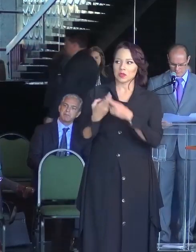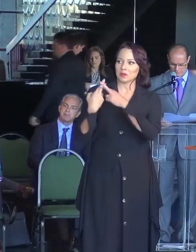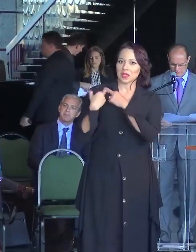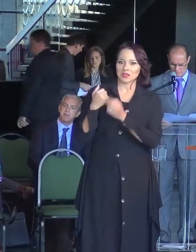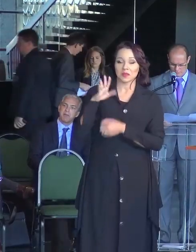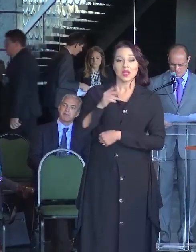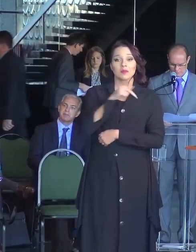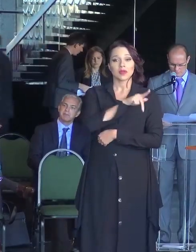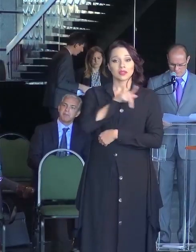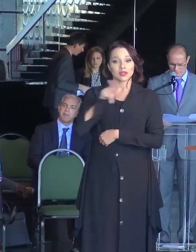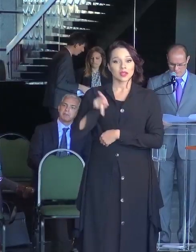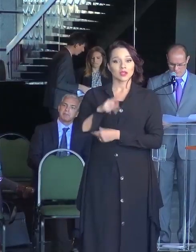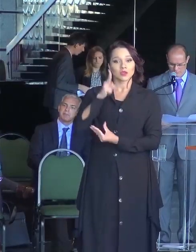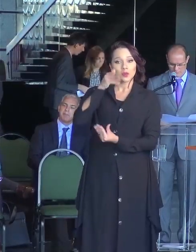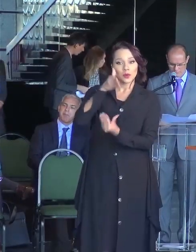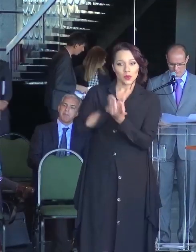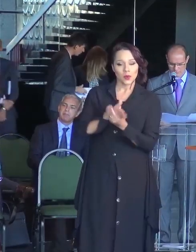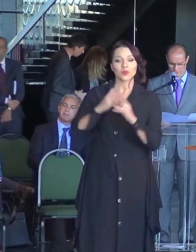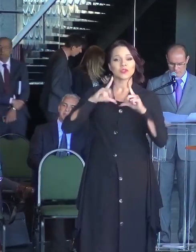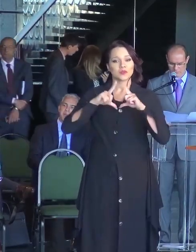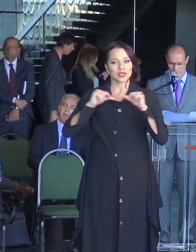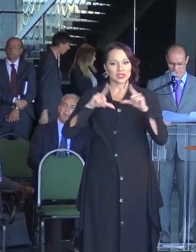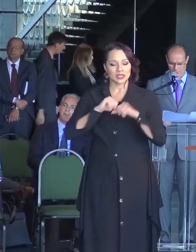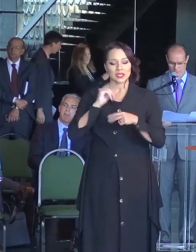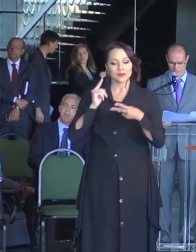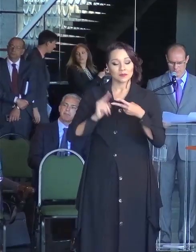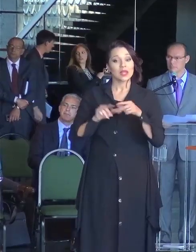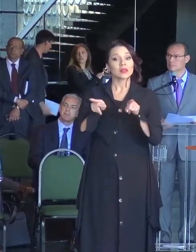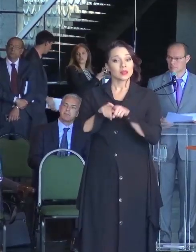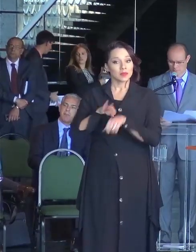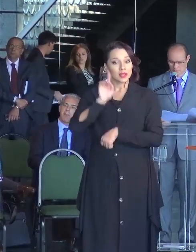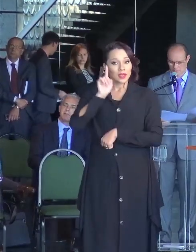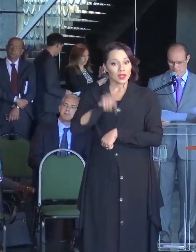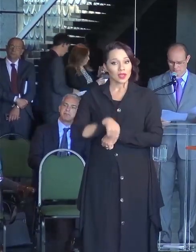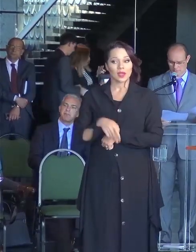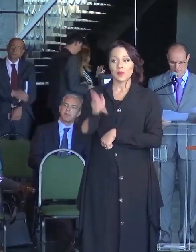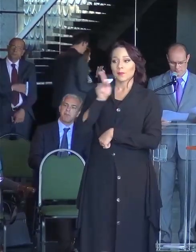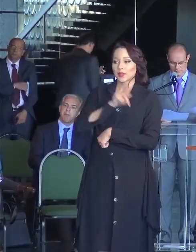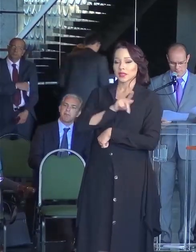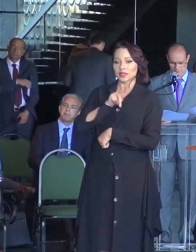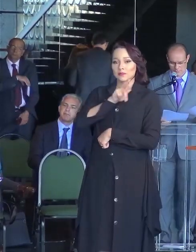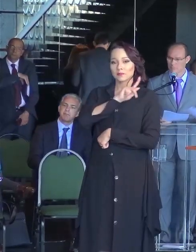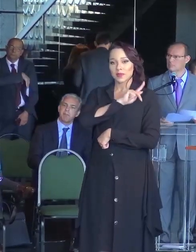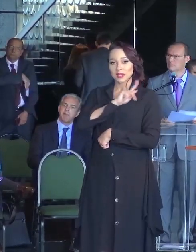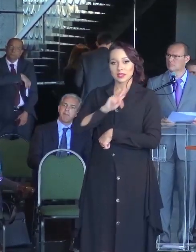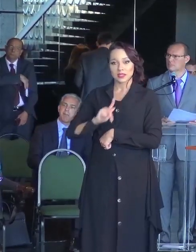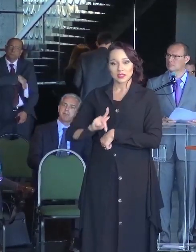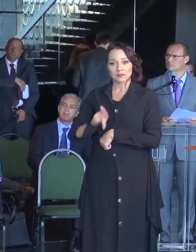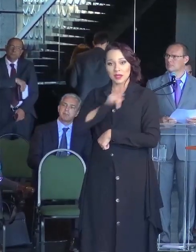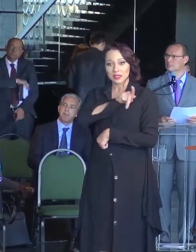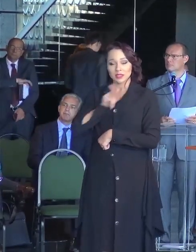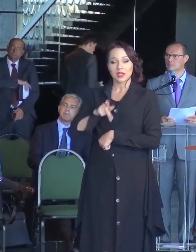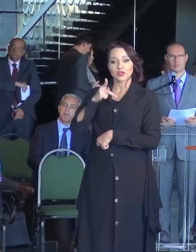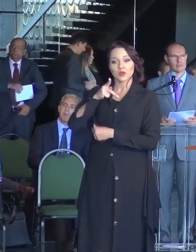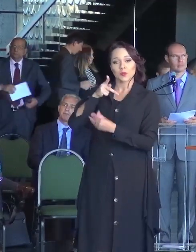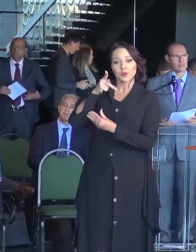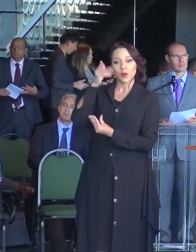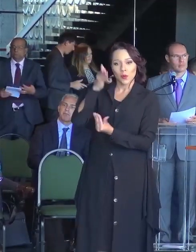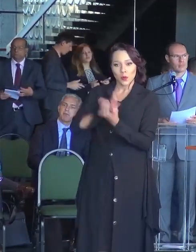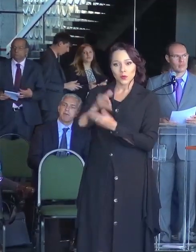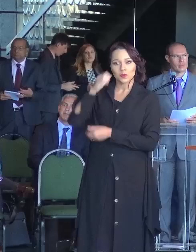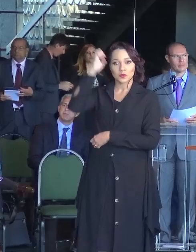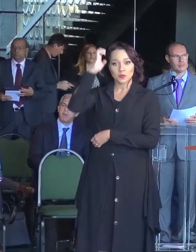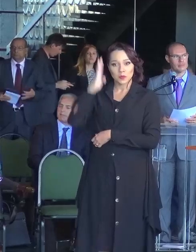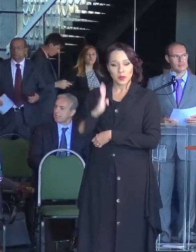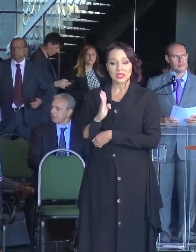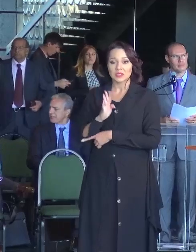o presidente do PROCON do Distrito Federal e é o presidente do PROCONS Brasil. Doutor Marcelo, nós precisamos